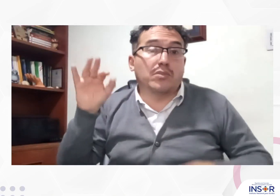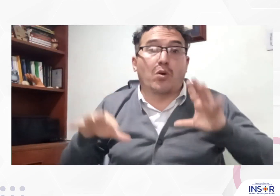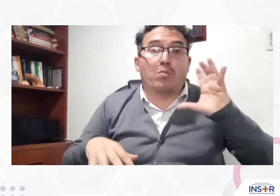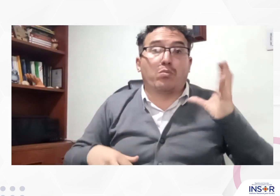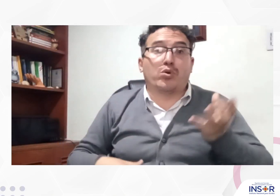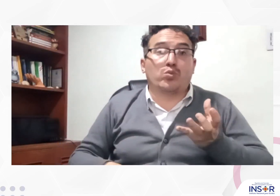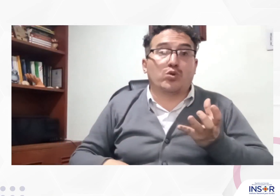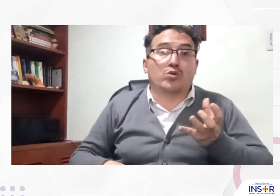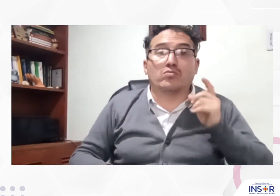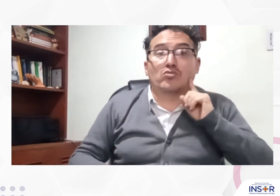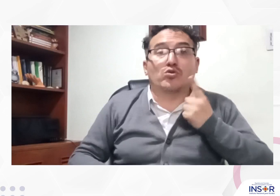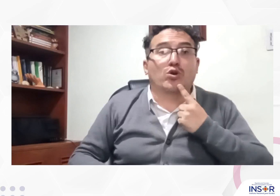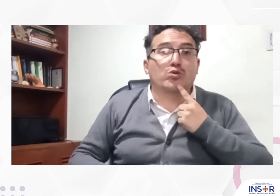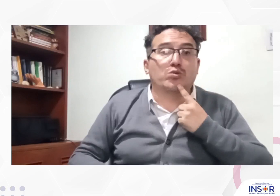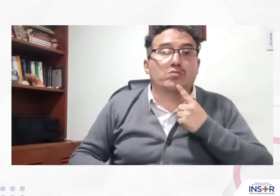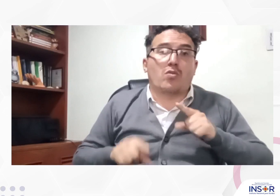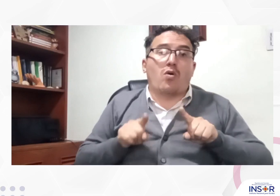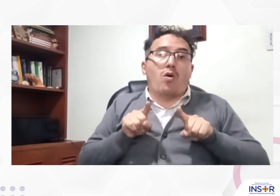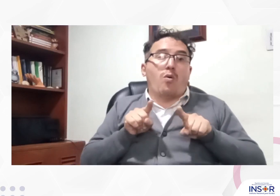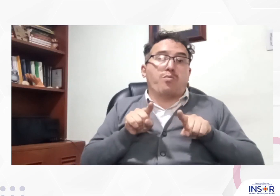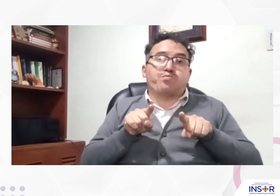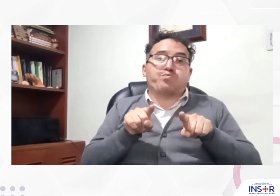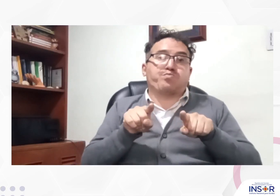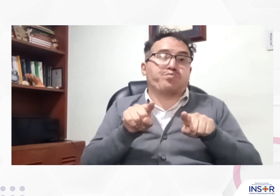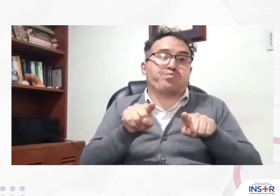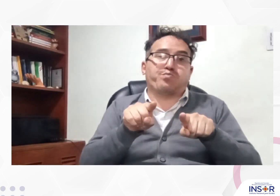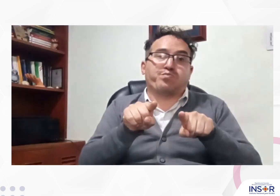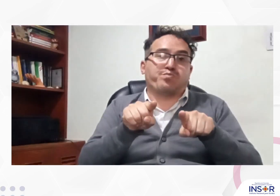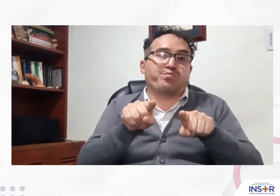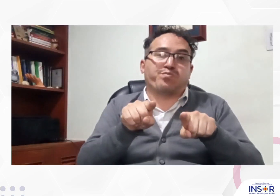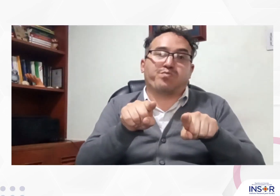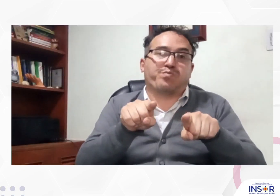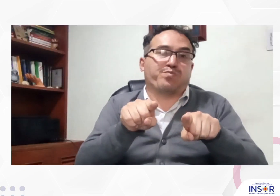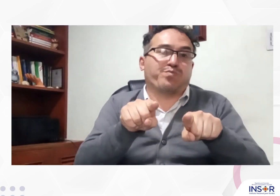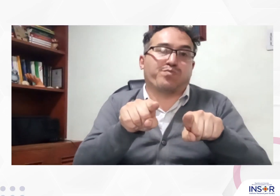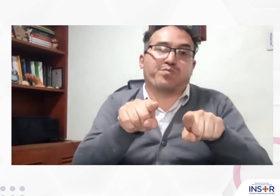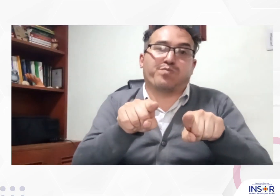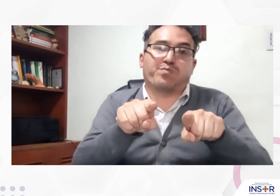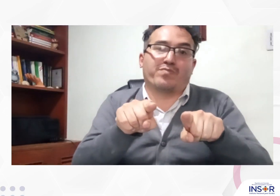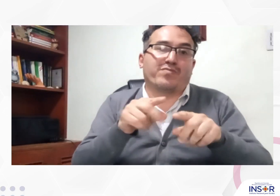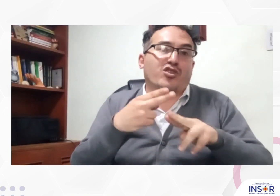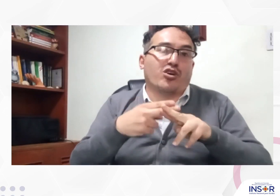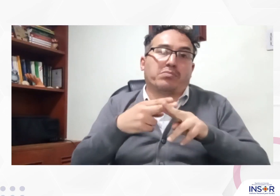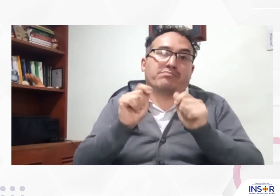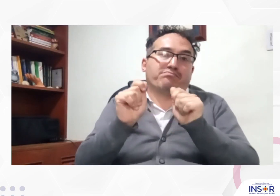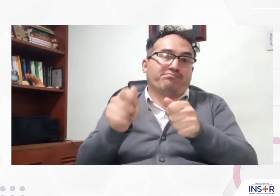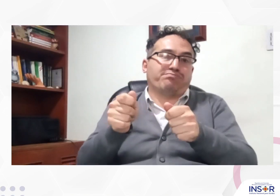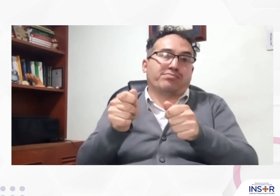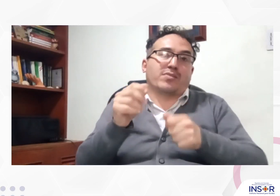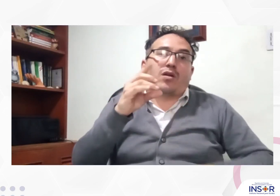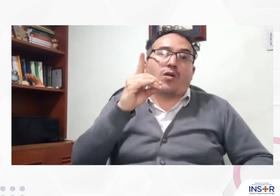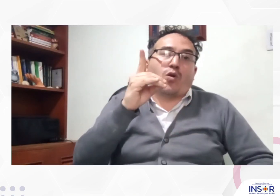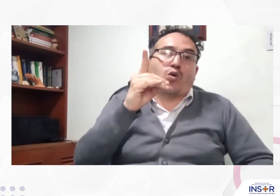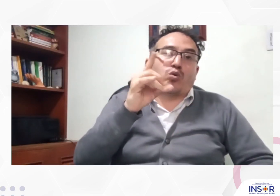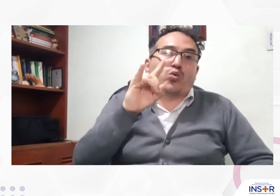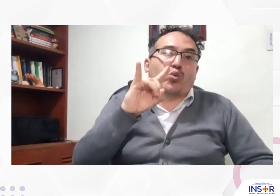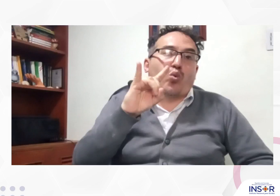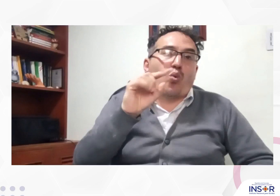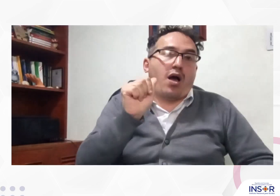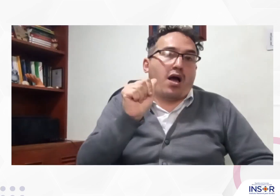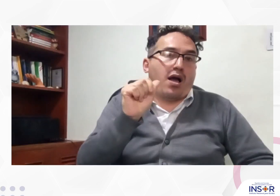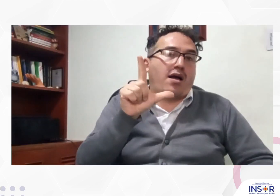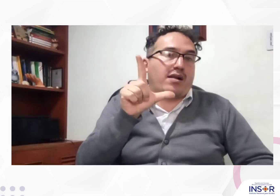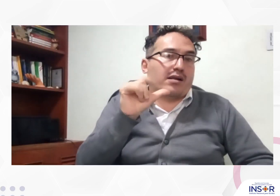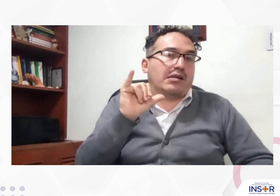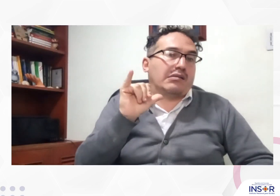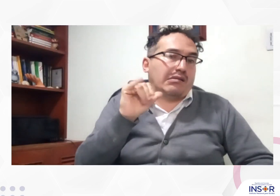mundo quiere pertenecer, el mundo sordo o el mundo oyente, y que o inclusive participar de manera paralela